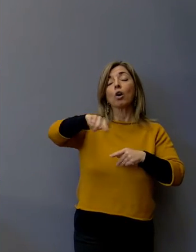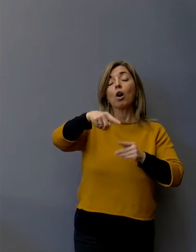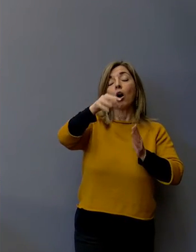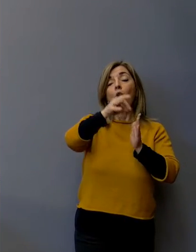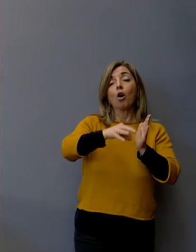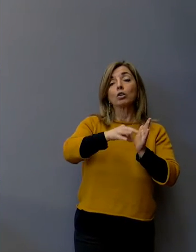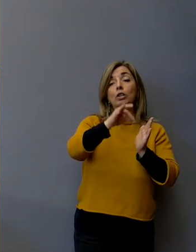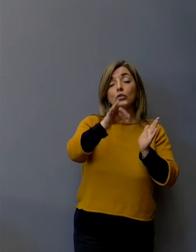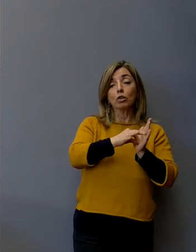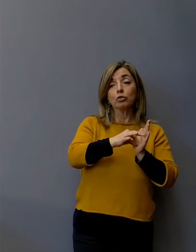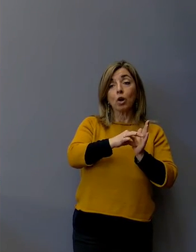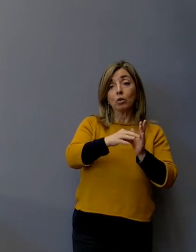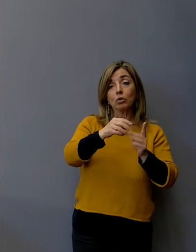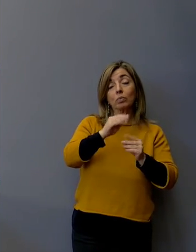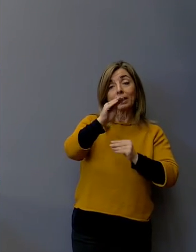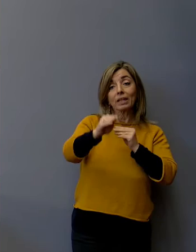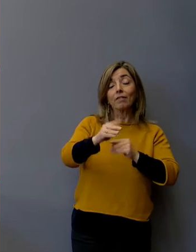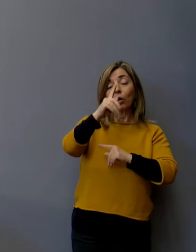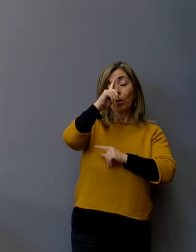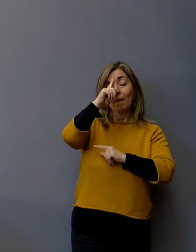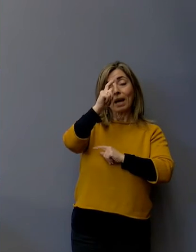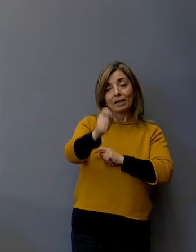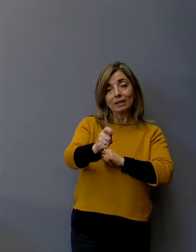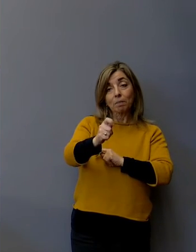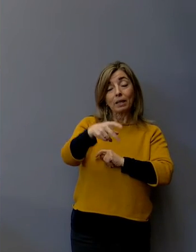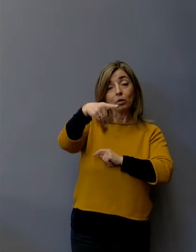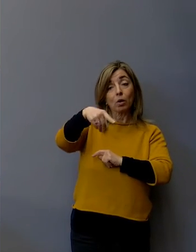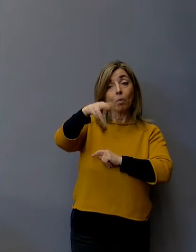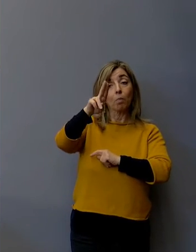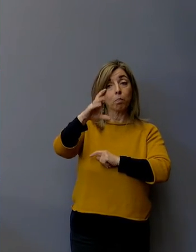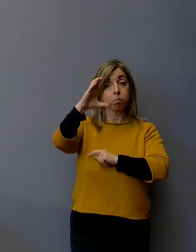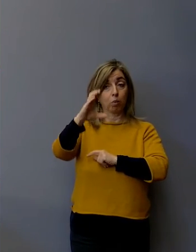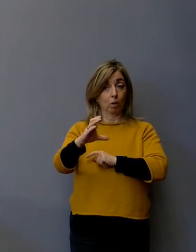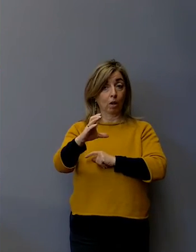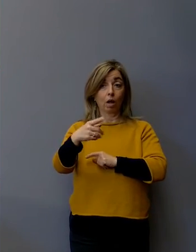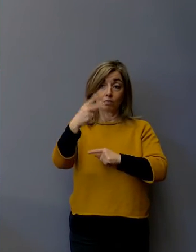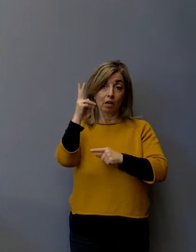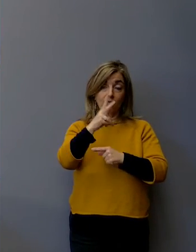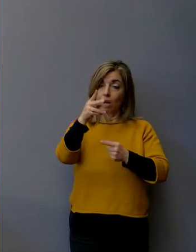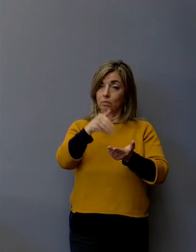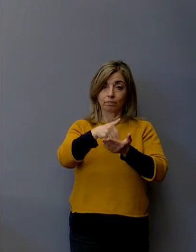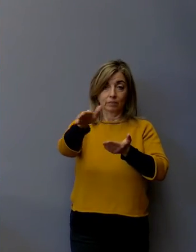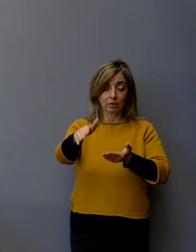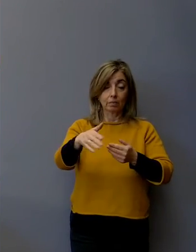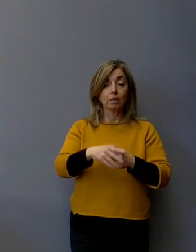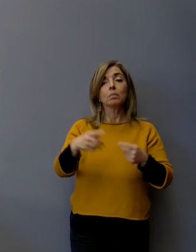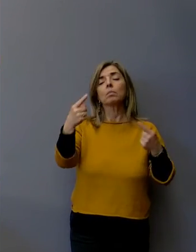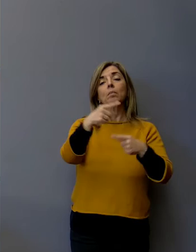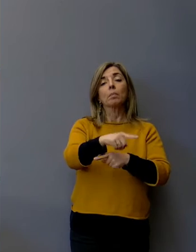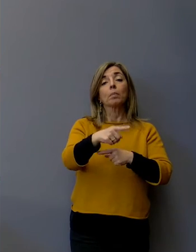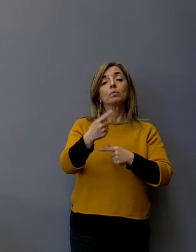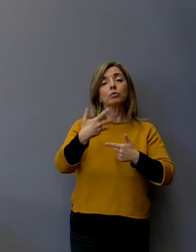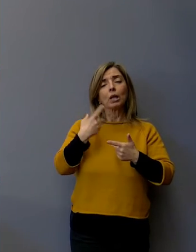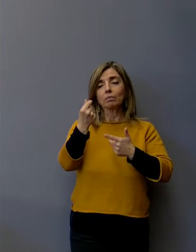limitasse ai 250 metri quadri preoccupa ancora la previsione dei proventi delle multe per violazioni del codice della strada che